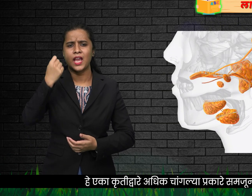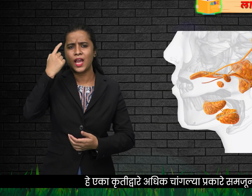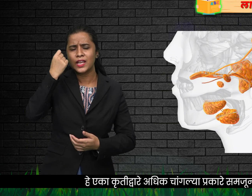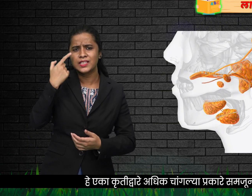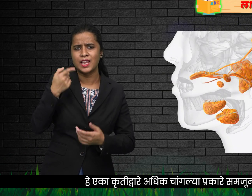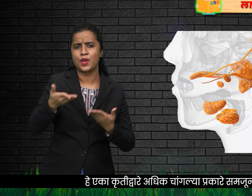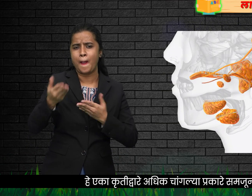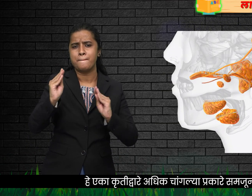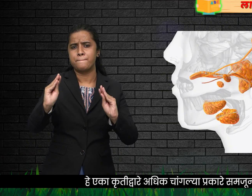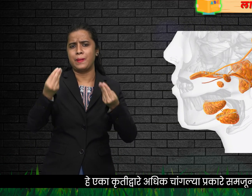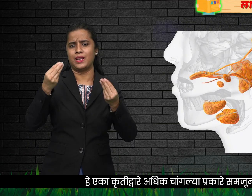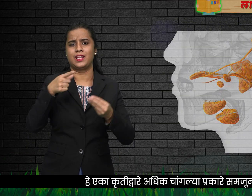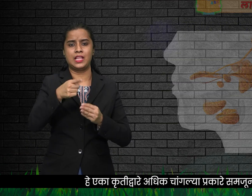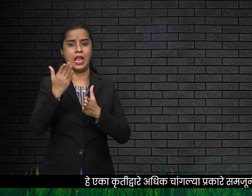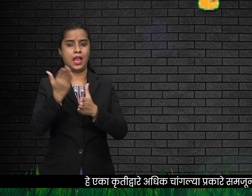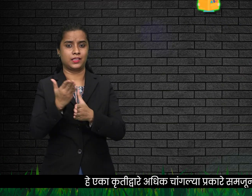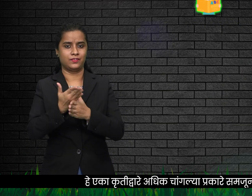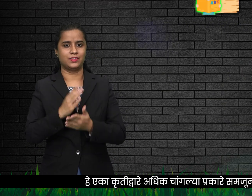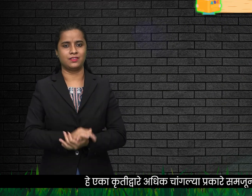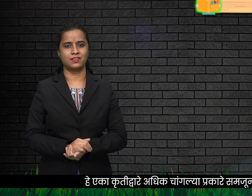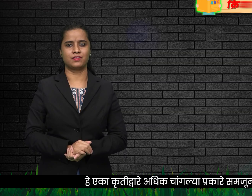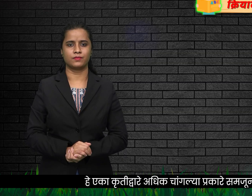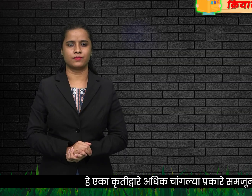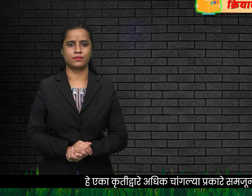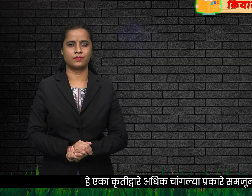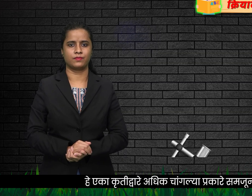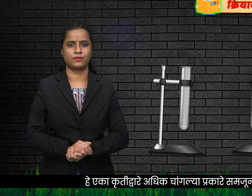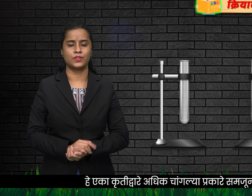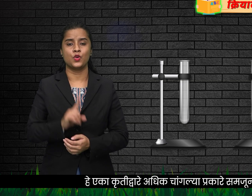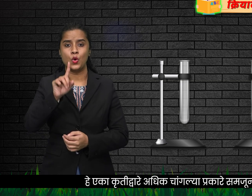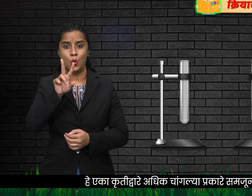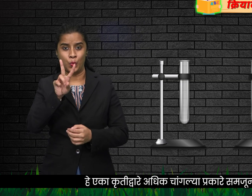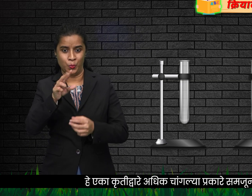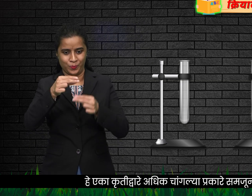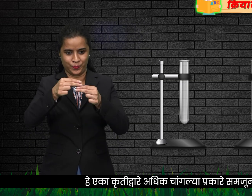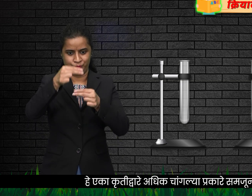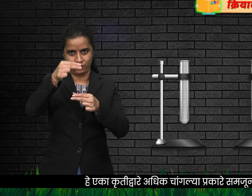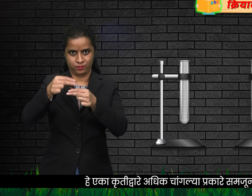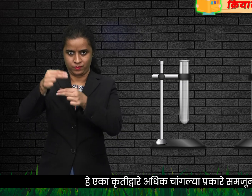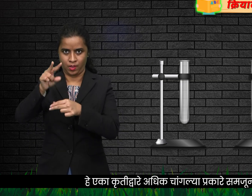एका कृतीद्वारे अधिक चांगले प्रकारे समजून घेऊया.